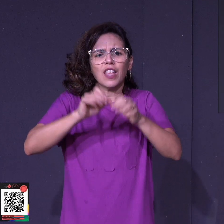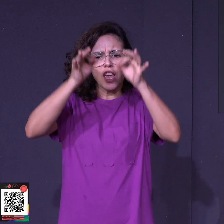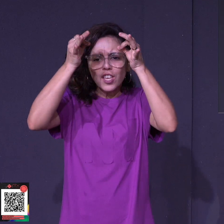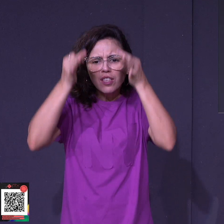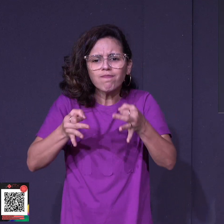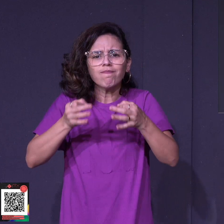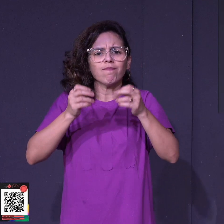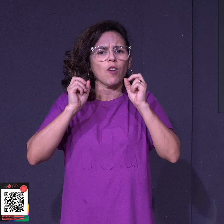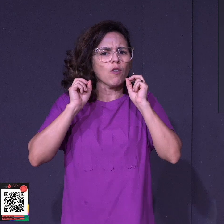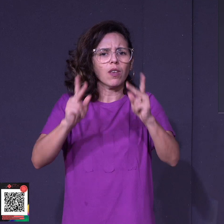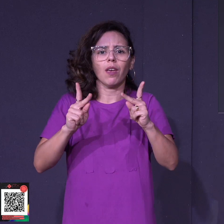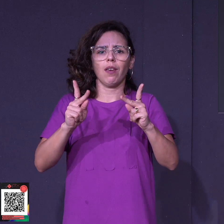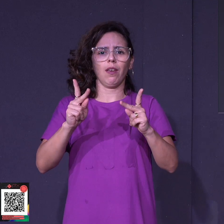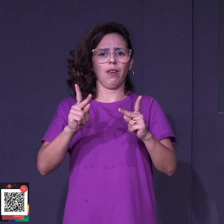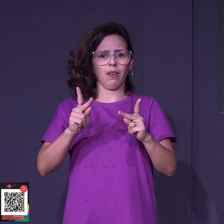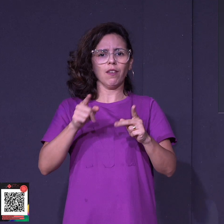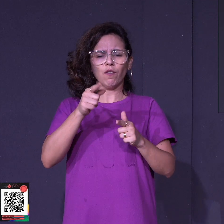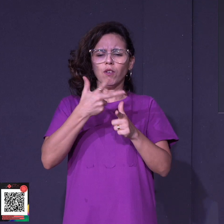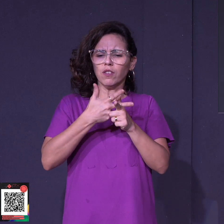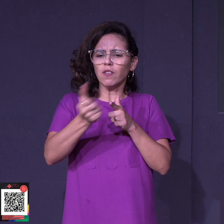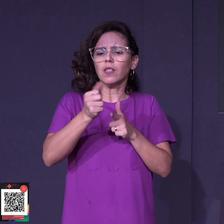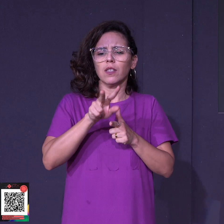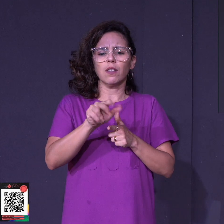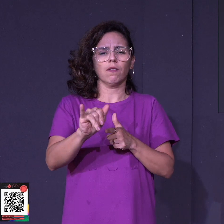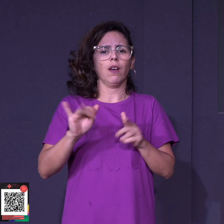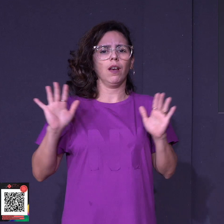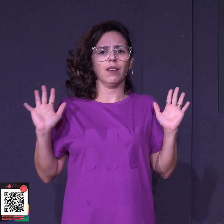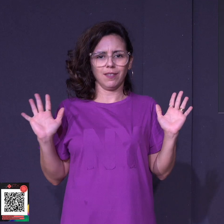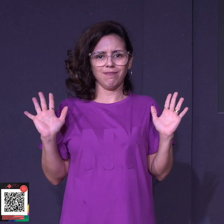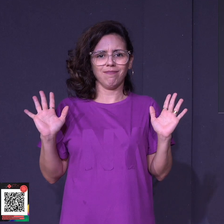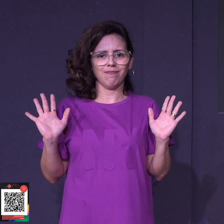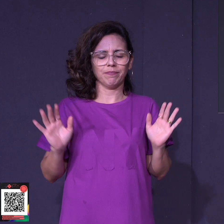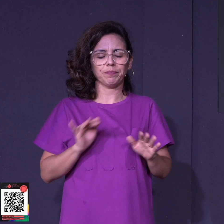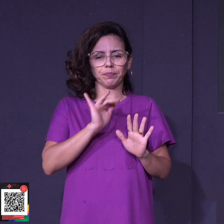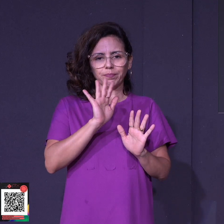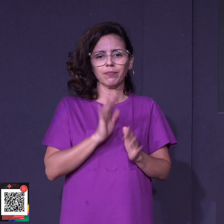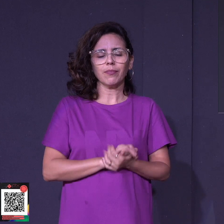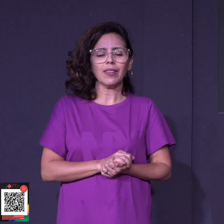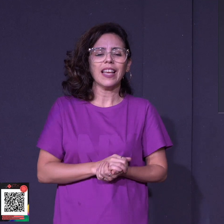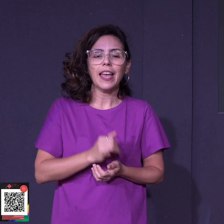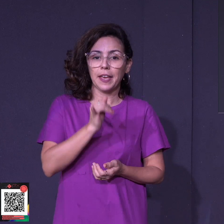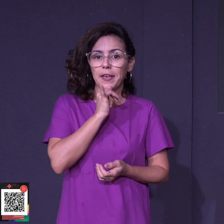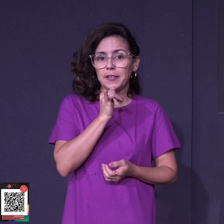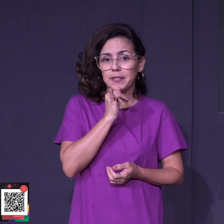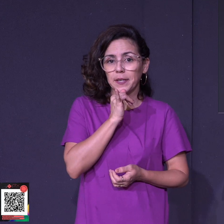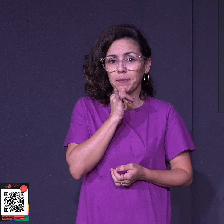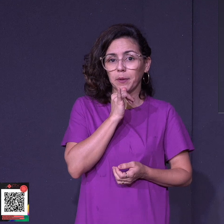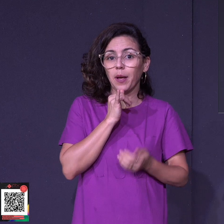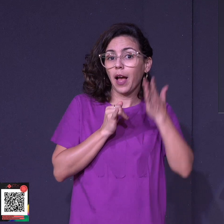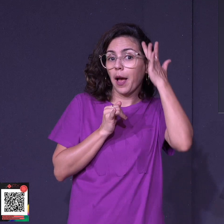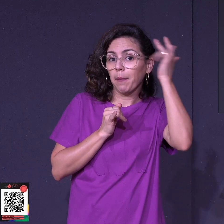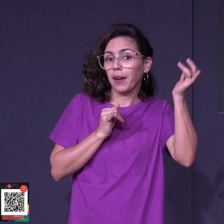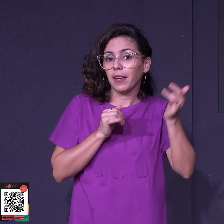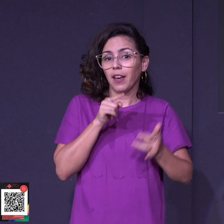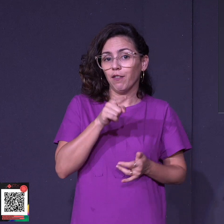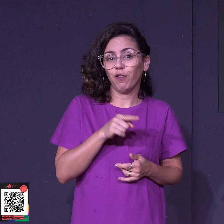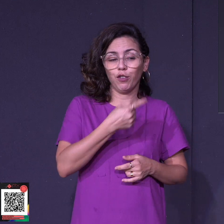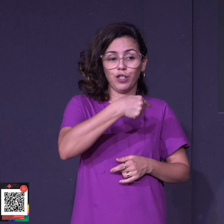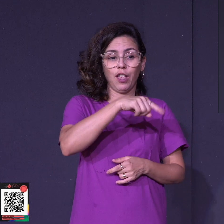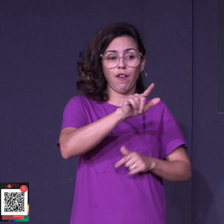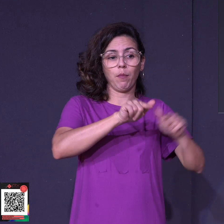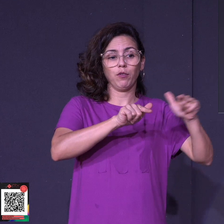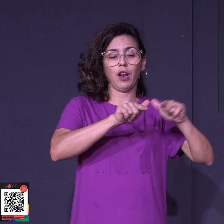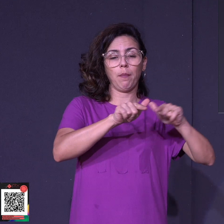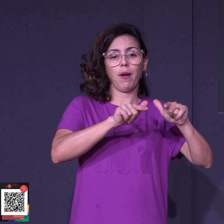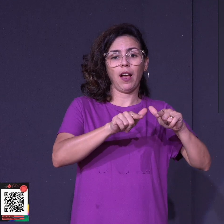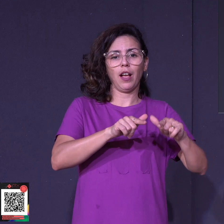Amém? Amanhã vai encontrar aquele abençoado, aquela abençoada no trabalho. Bota um cafezinho para ele. Pode dizer, pode tomar, tá tranquilo.